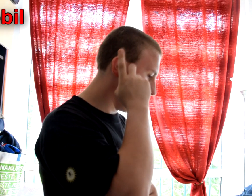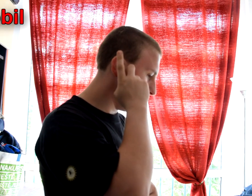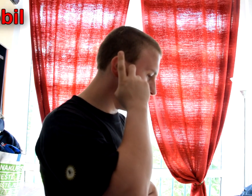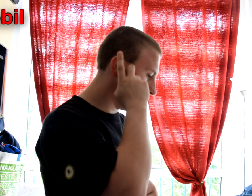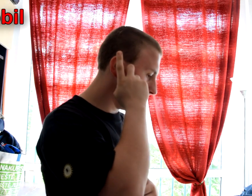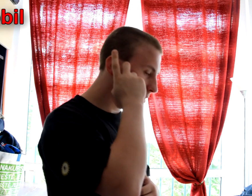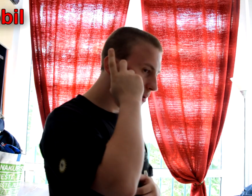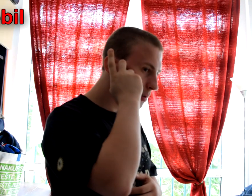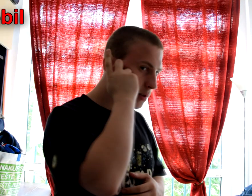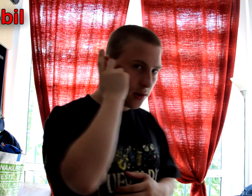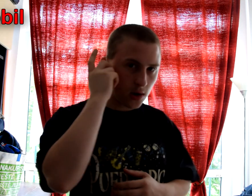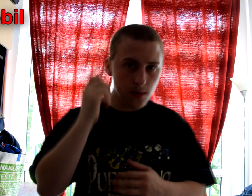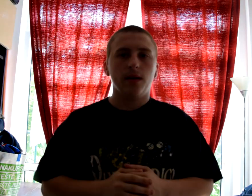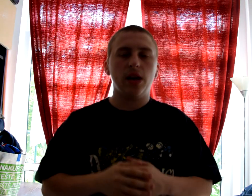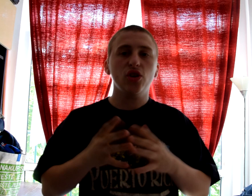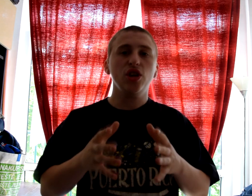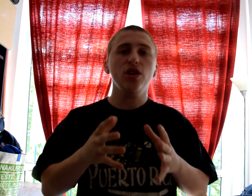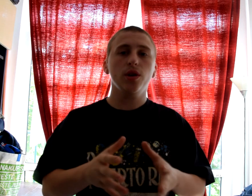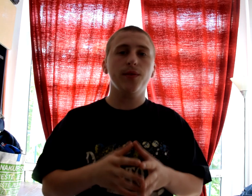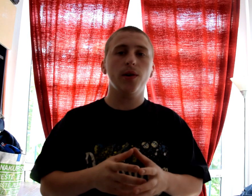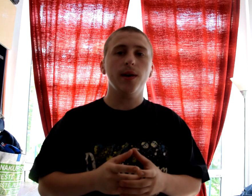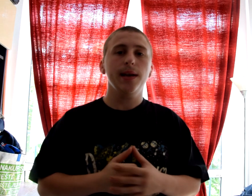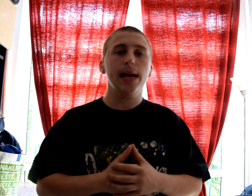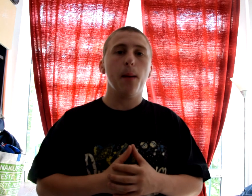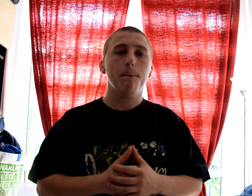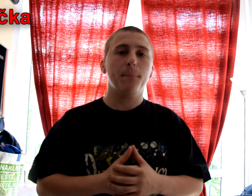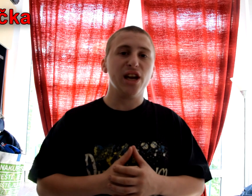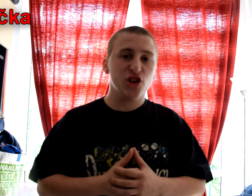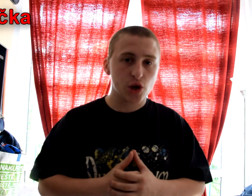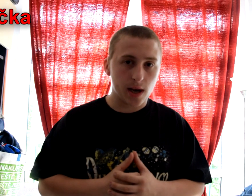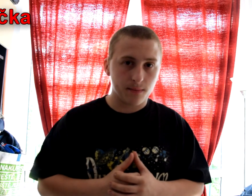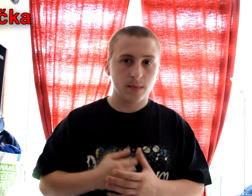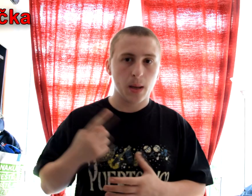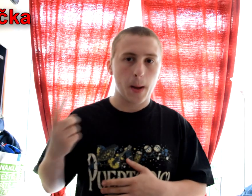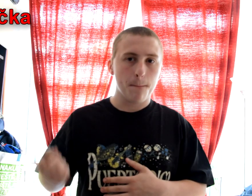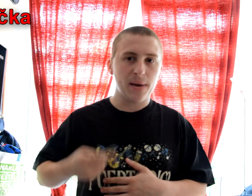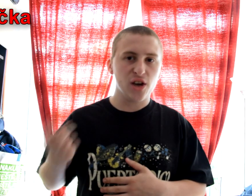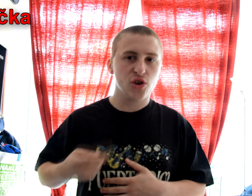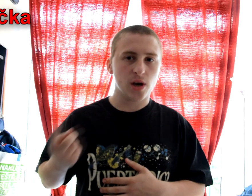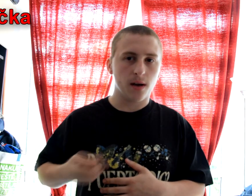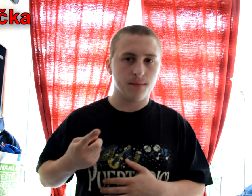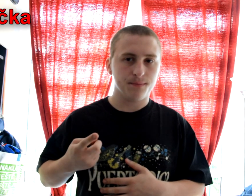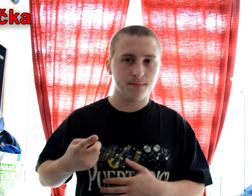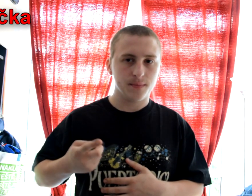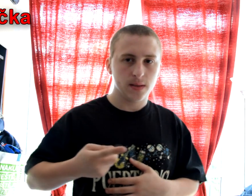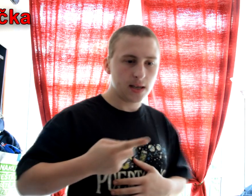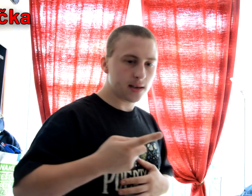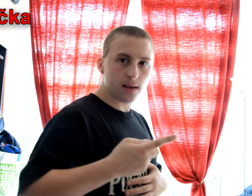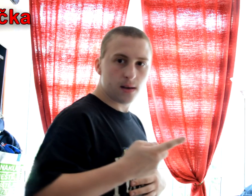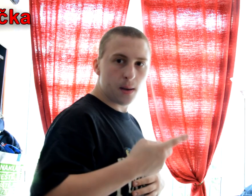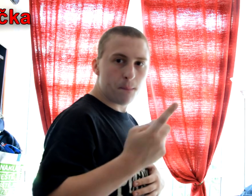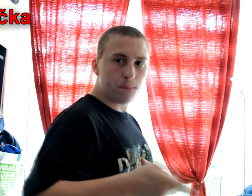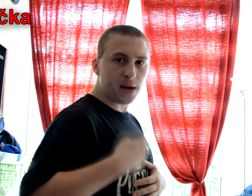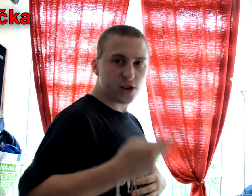Mobil. Jo? Další slovo je pračka. Pračka. Takhle.